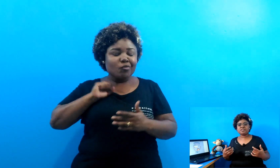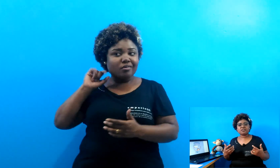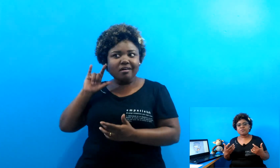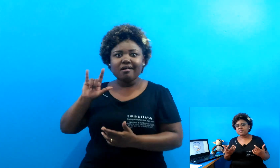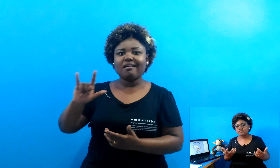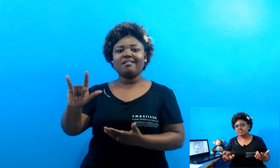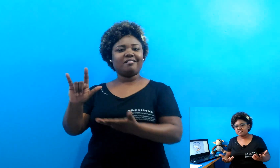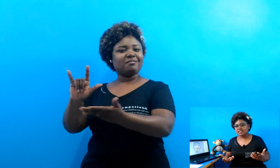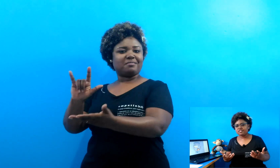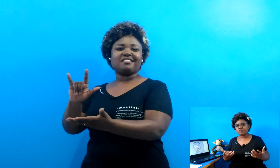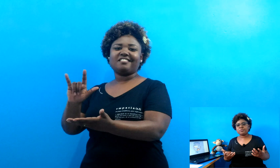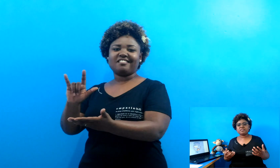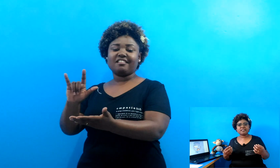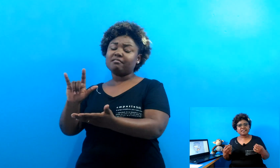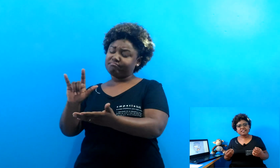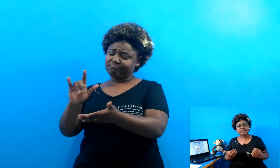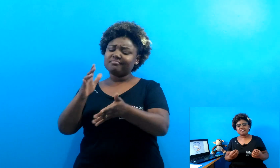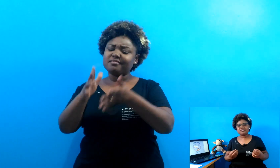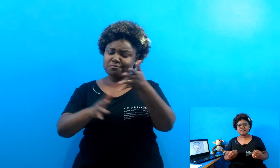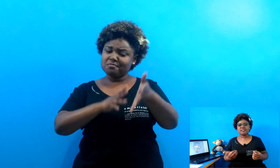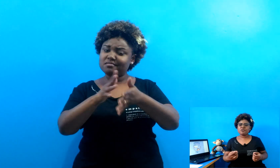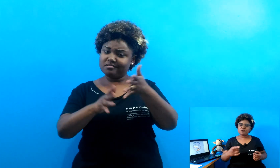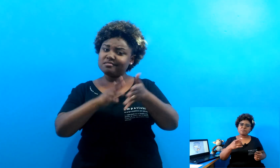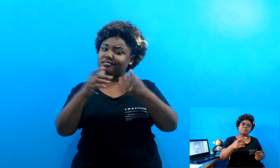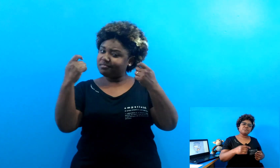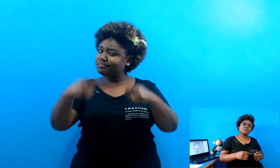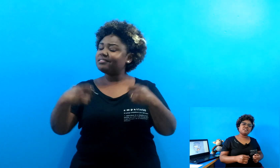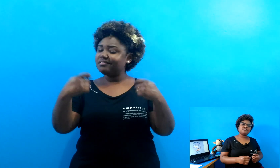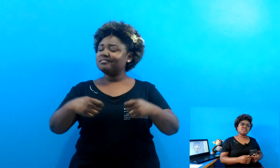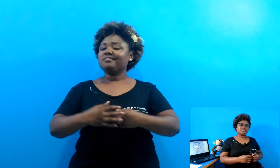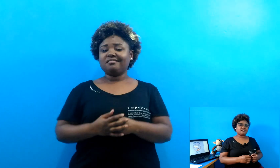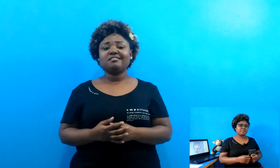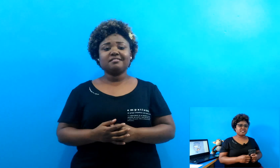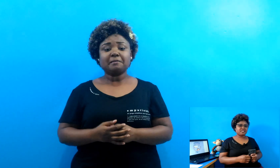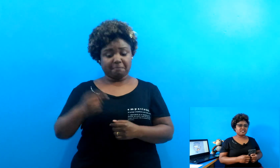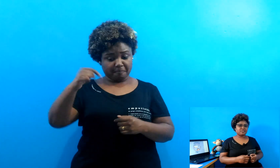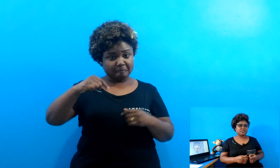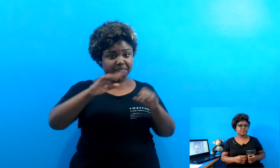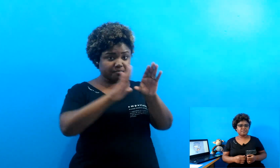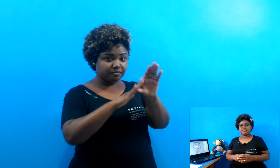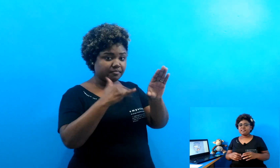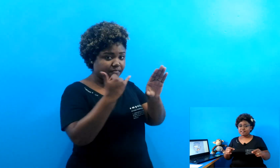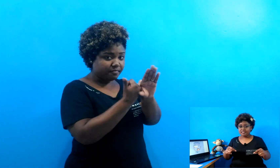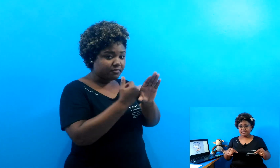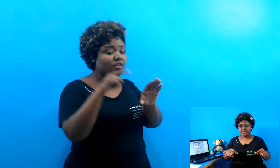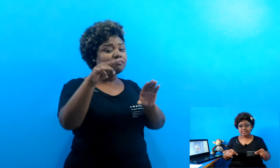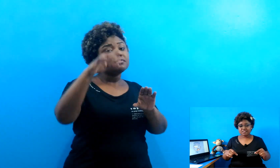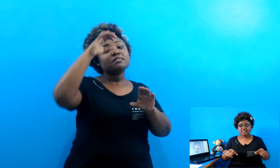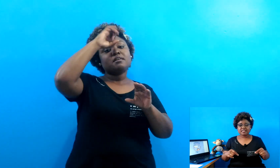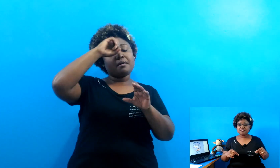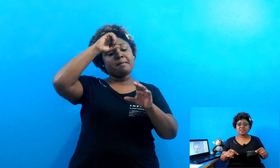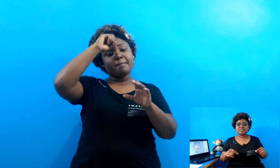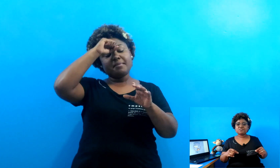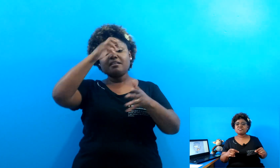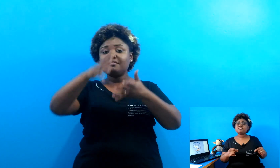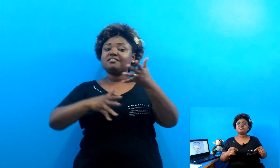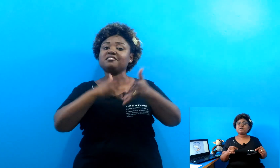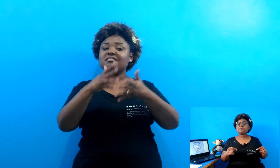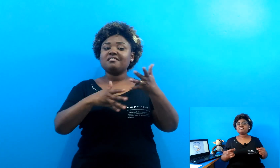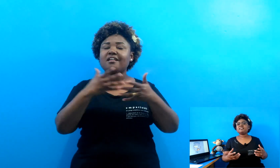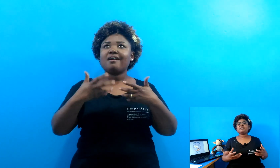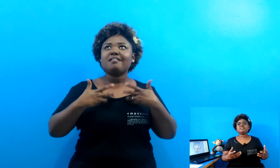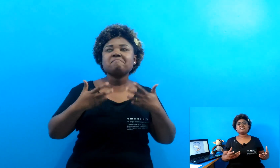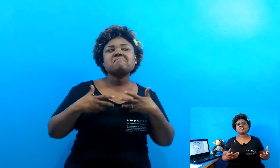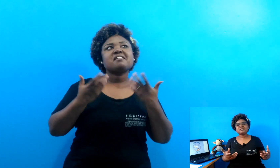conversar, de poder conhecer, de poder entender uma pessoa que você ama tanto. E aqui no canal Sinais Fácil você